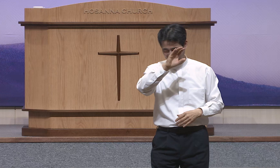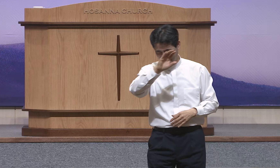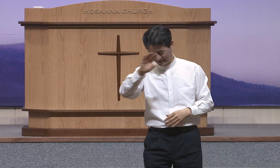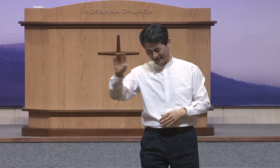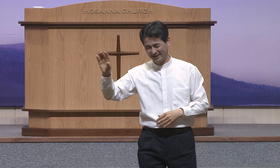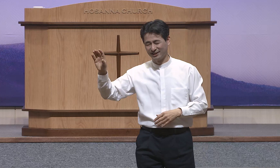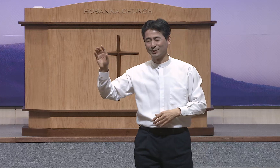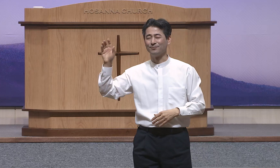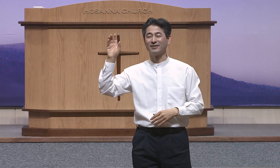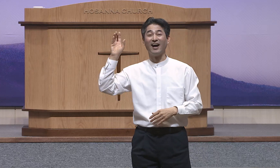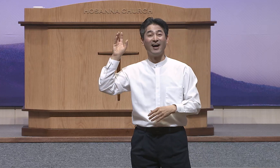위하여